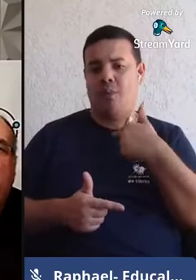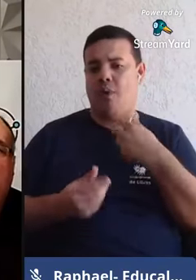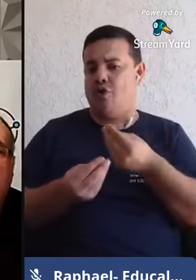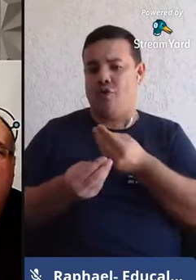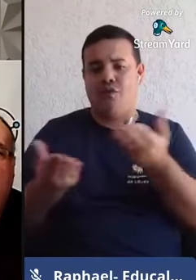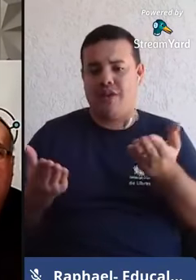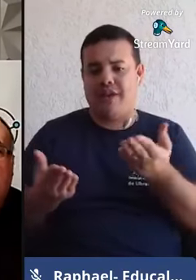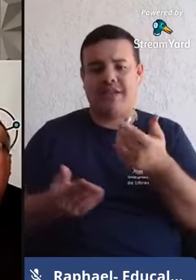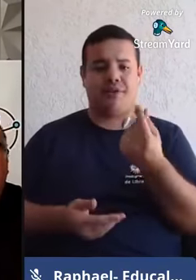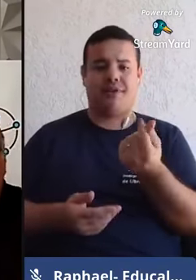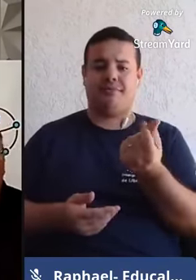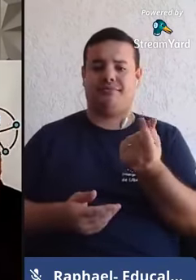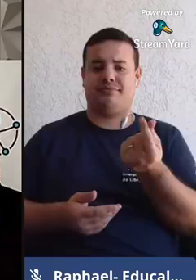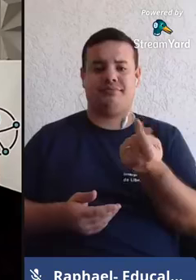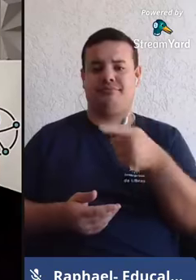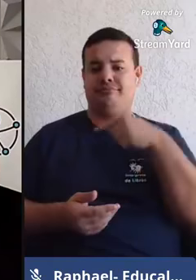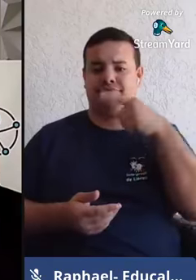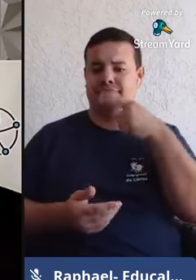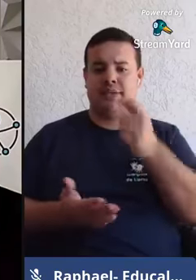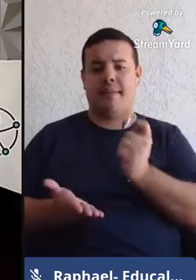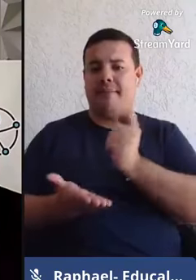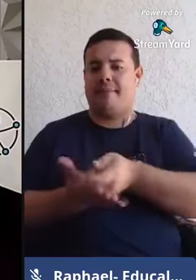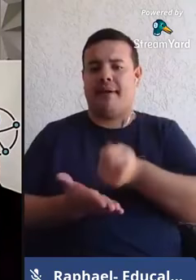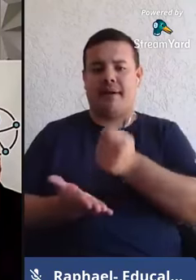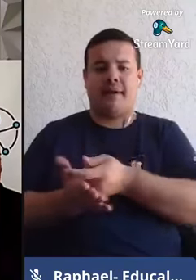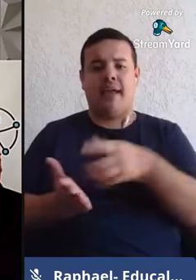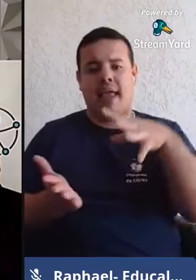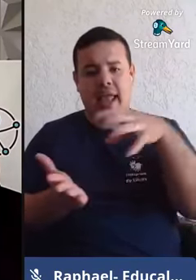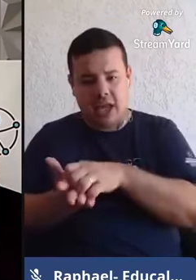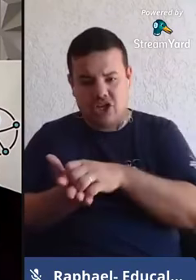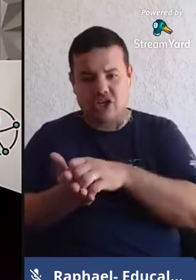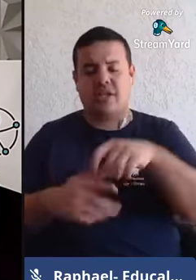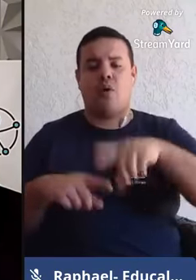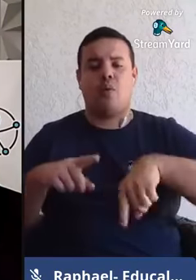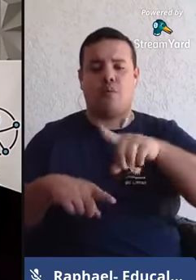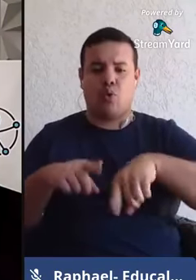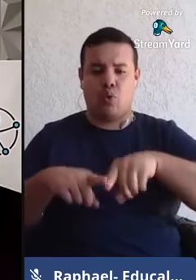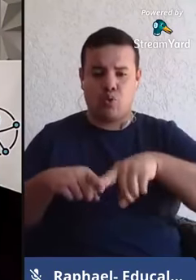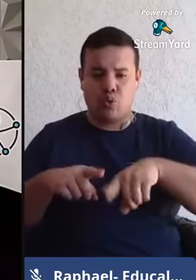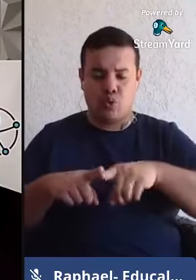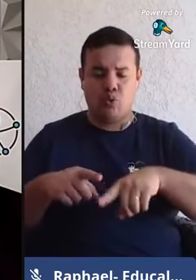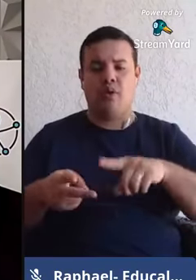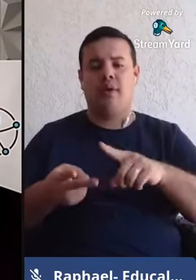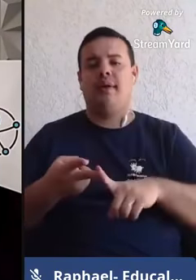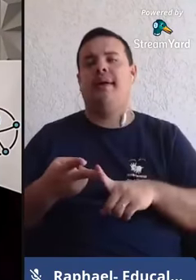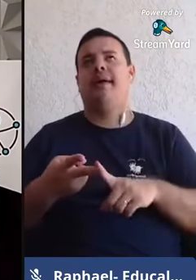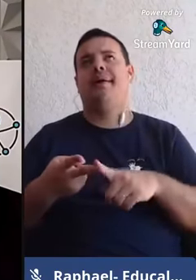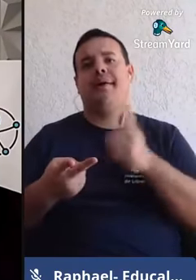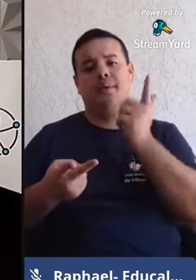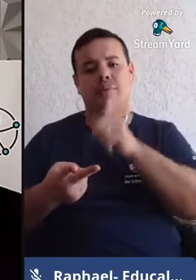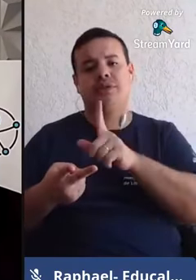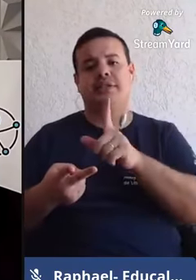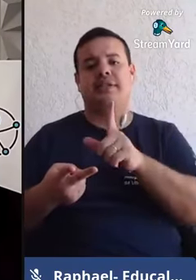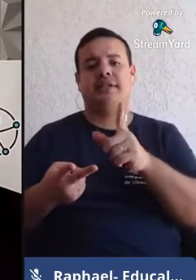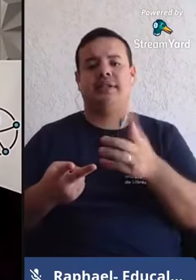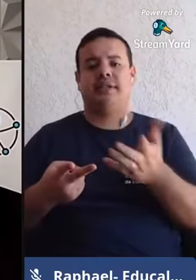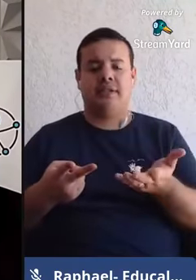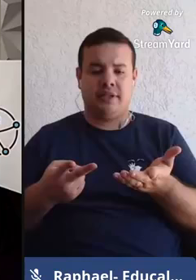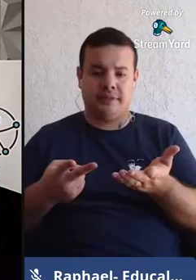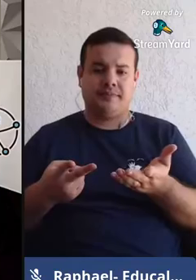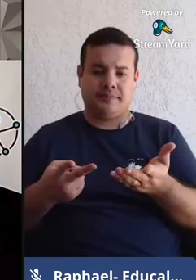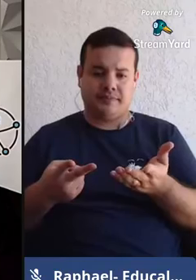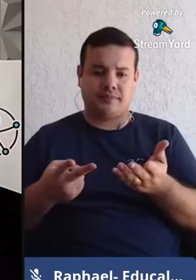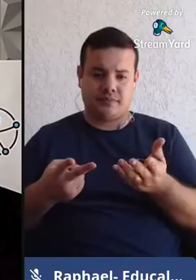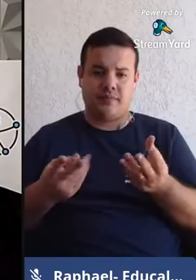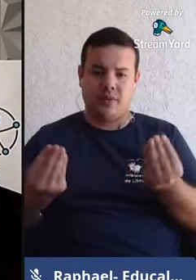de condição financeira de conseguir registrar esses produtos, de conseguir estar colocando esses